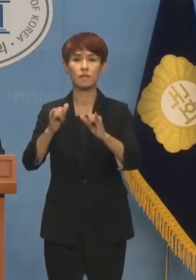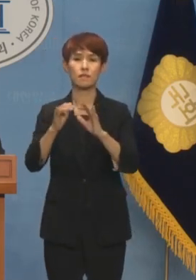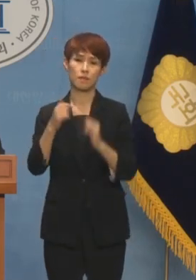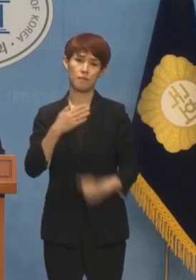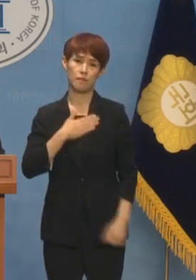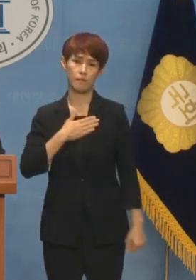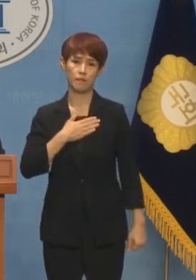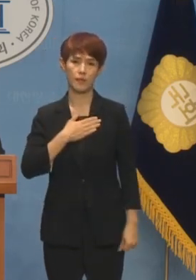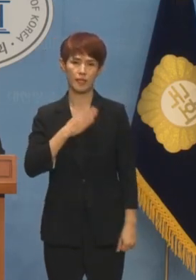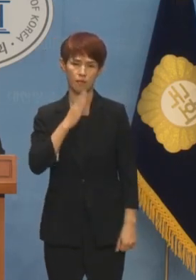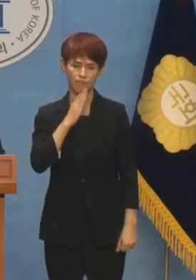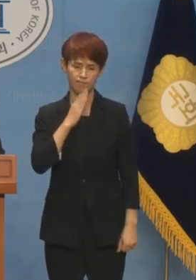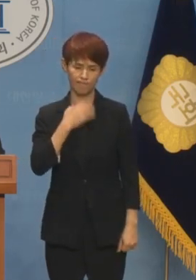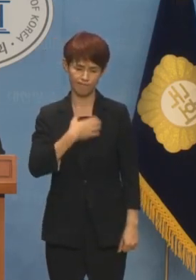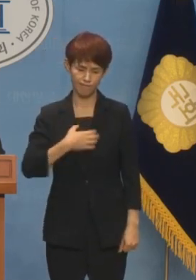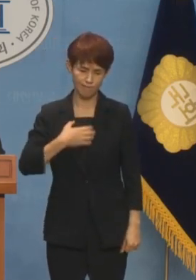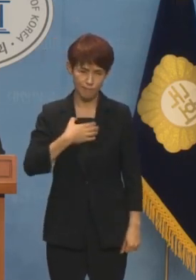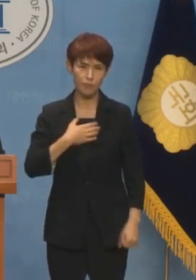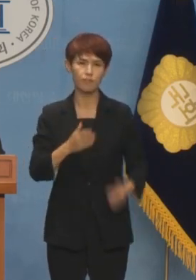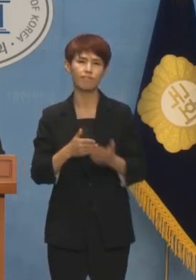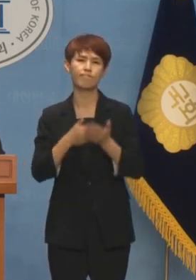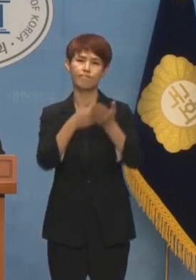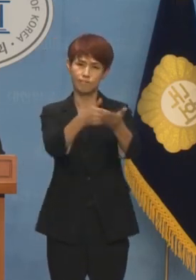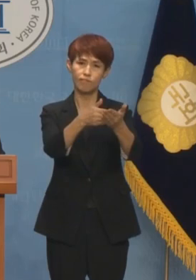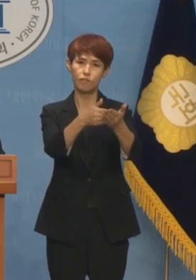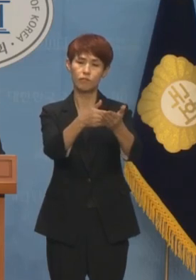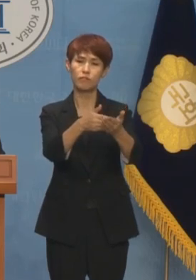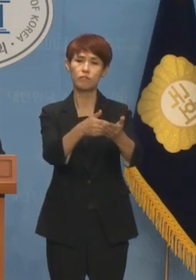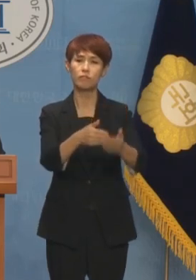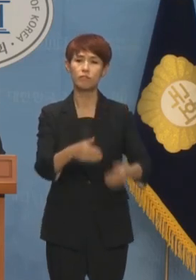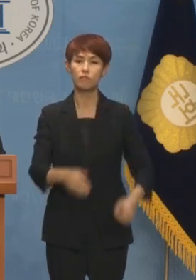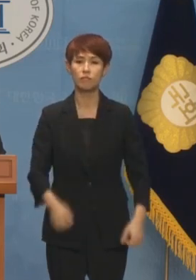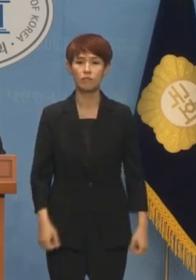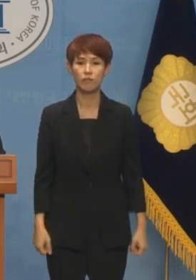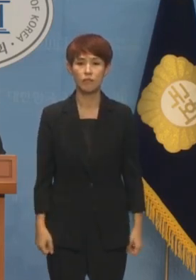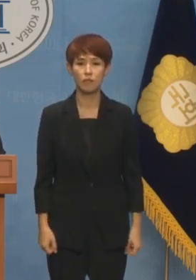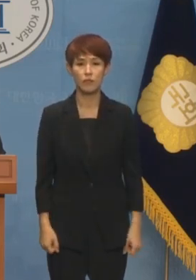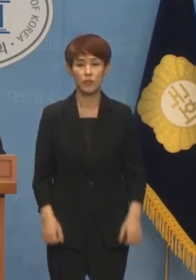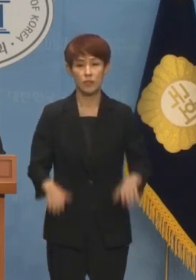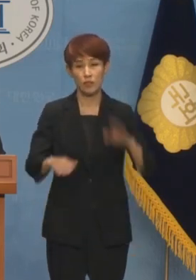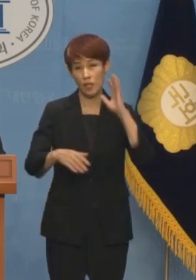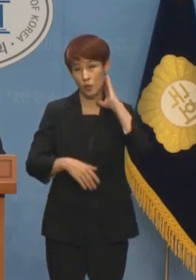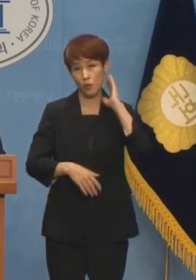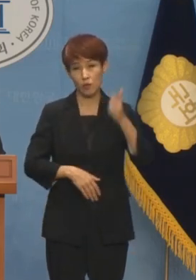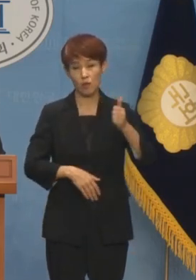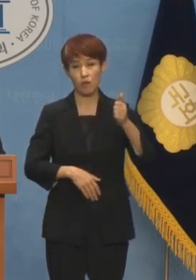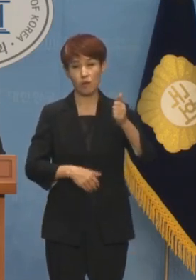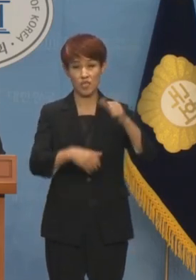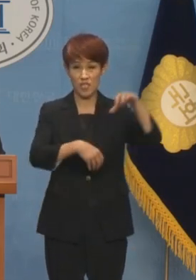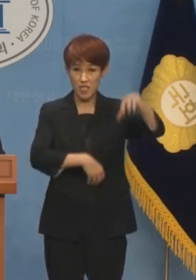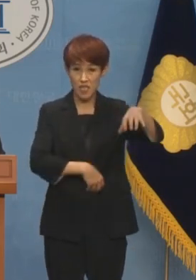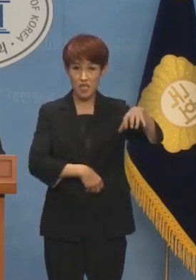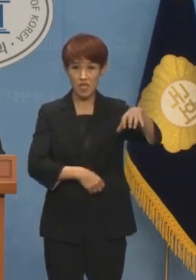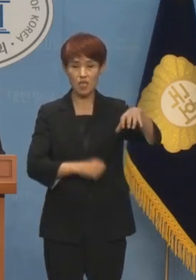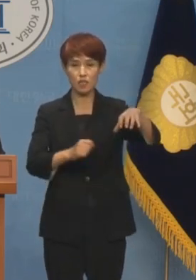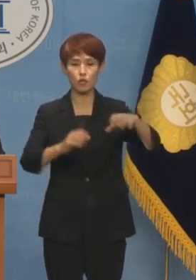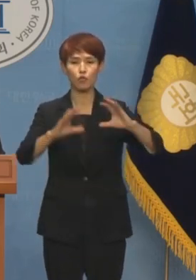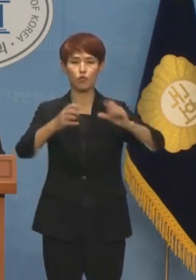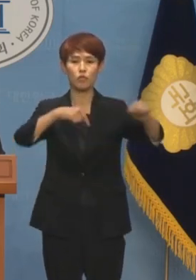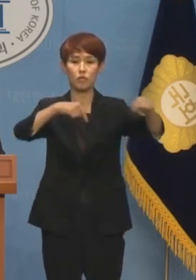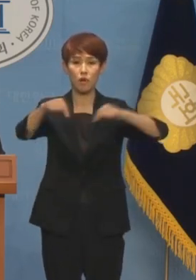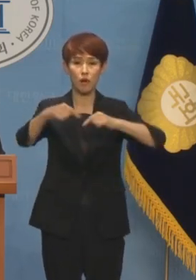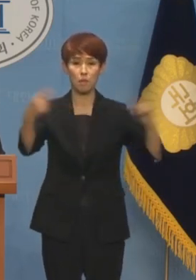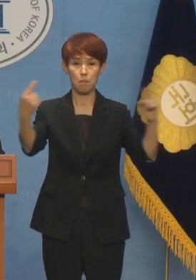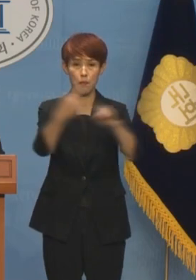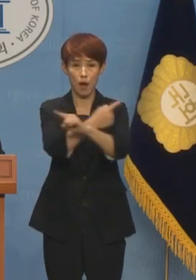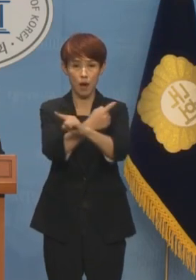사람으로서 진심으로 걱정되어 한마디 드립니다. 현재 대통령실에는 지금의 국정 기조를 바꿀